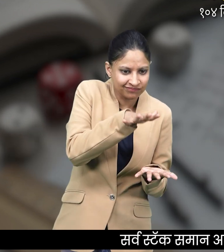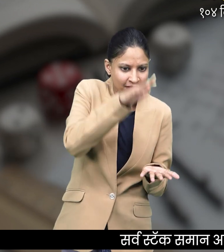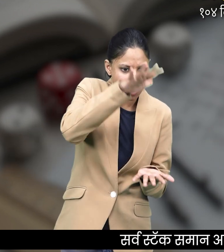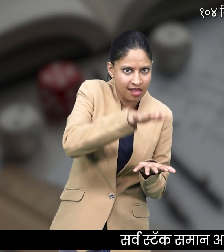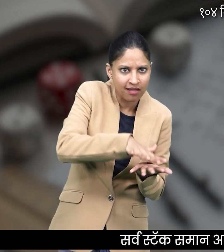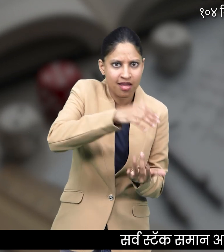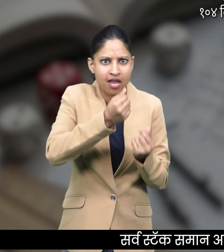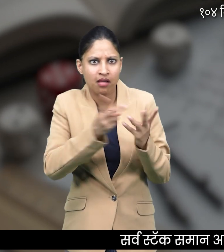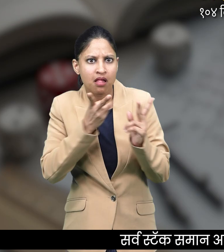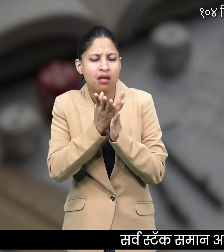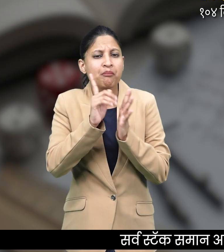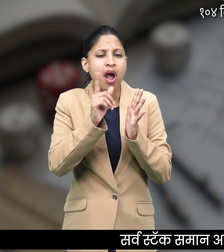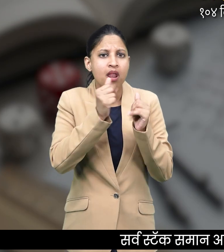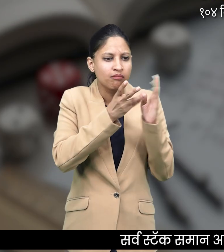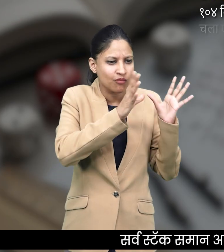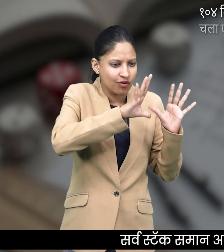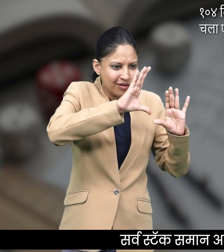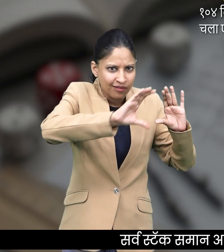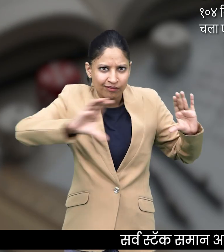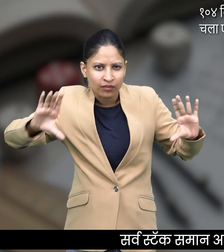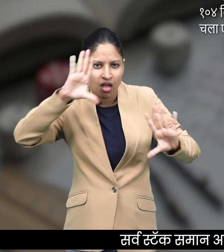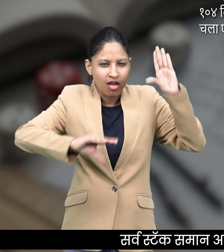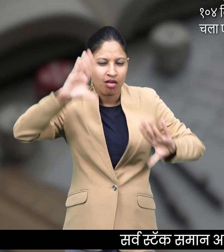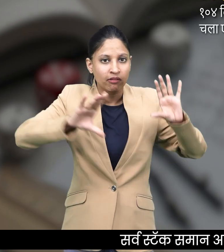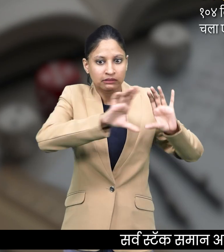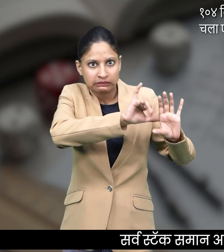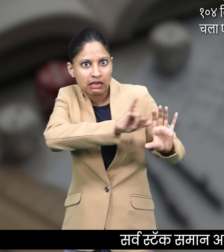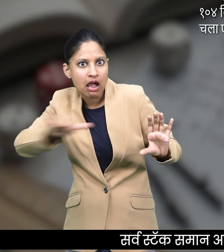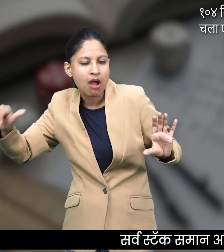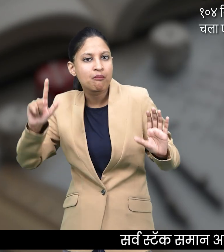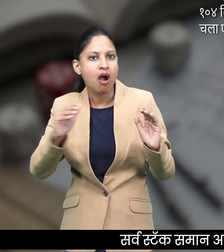सर्व स्टॅक समान आहेत आणि सर्व पुस्तके वापरली जातात.